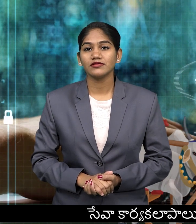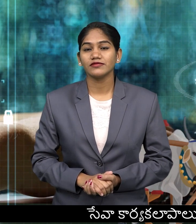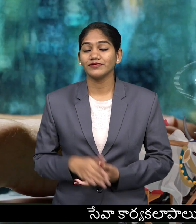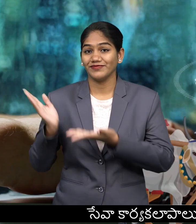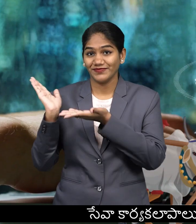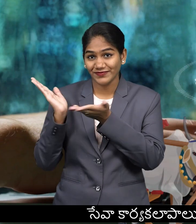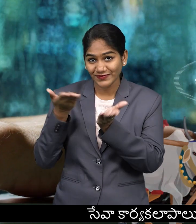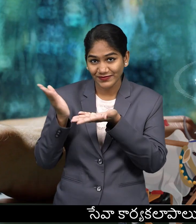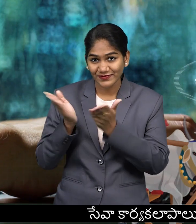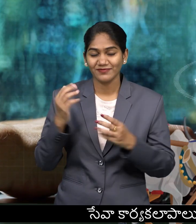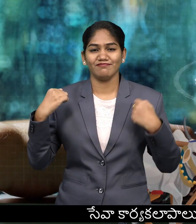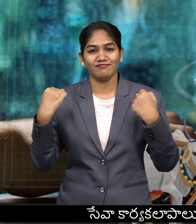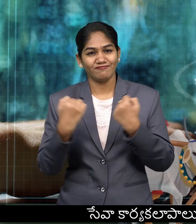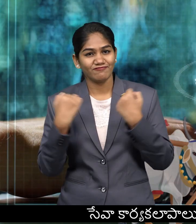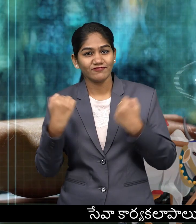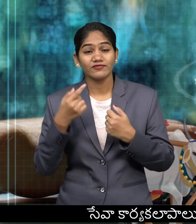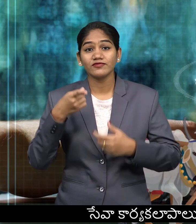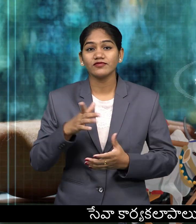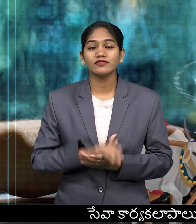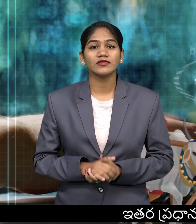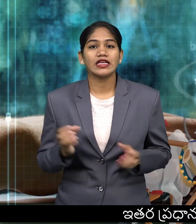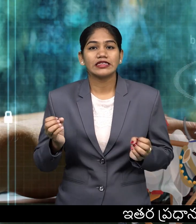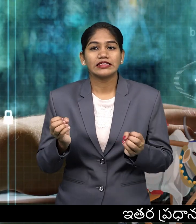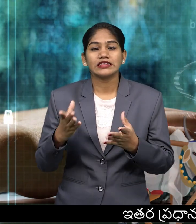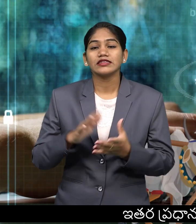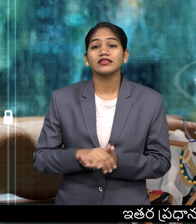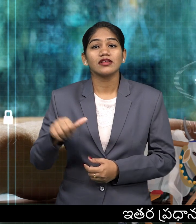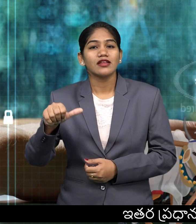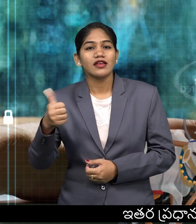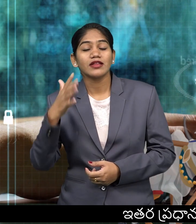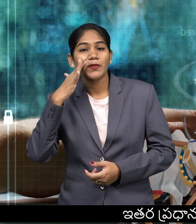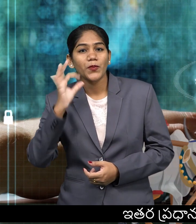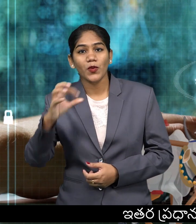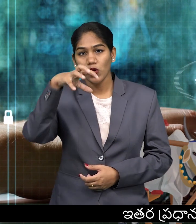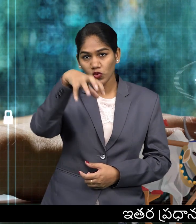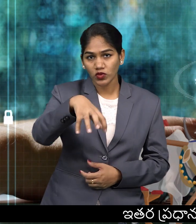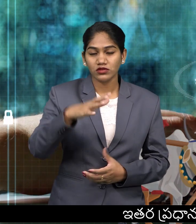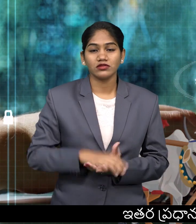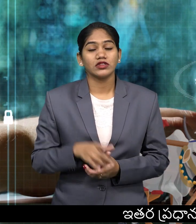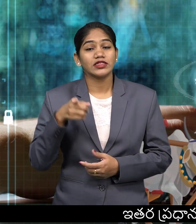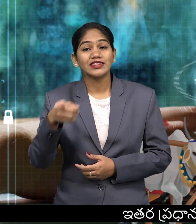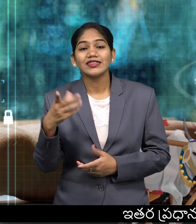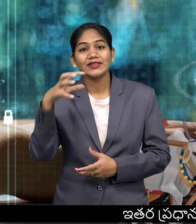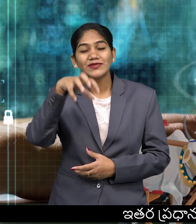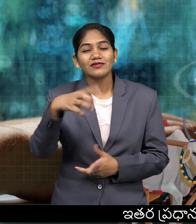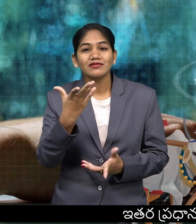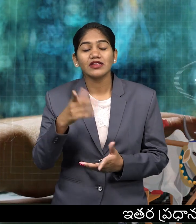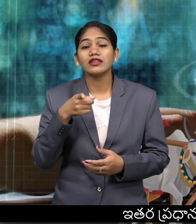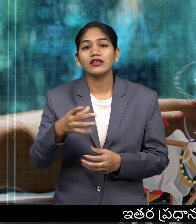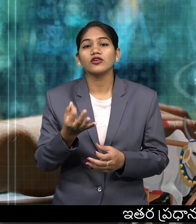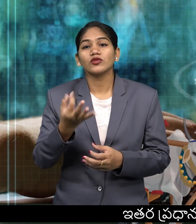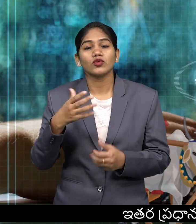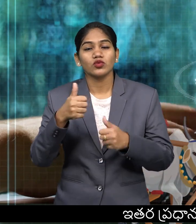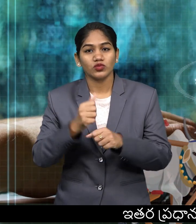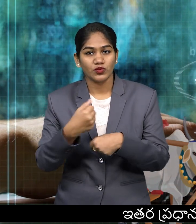సేవా కార్యకలాపాలు ఉత్పాదక కార్యకలాపాల యొక్క ఇతర ప్రధాన రంగాన్ని కలిగి ఉంటాయి.